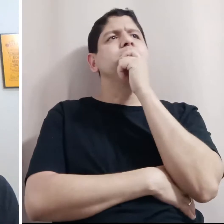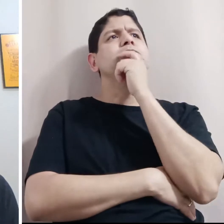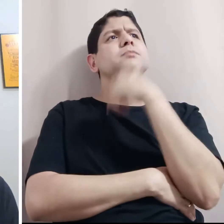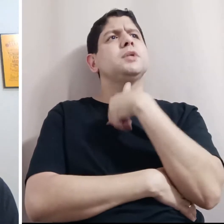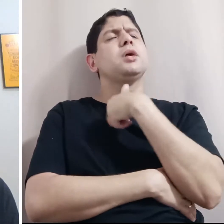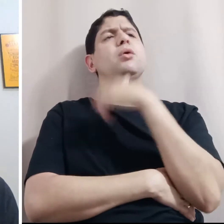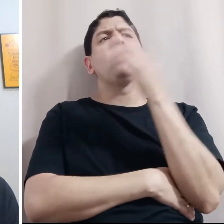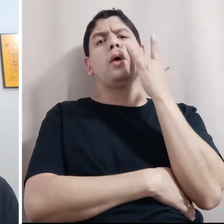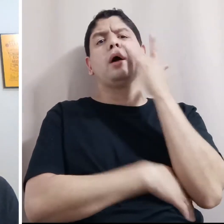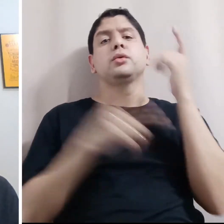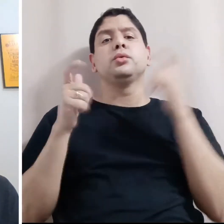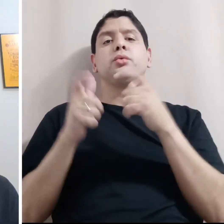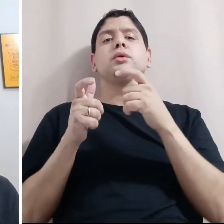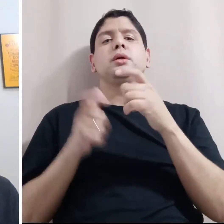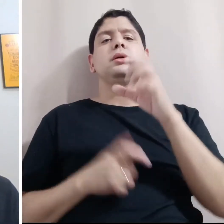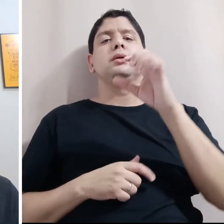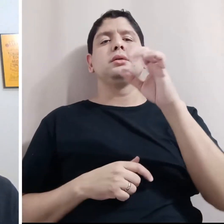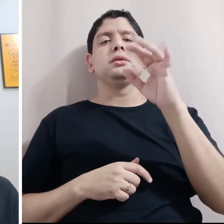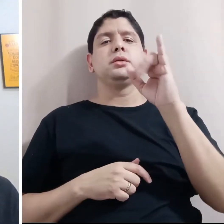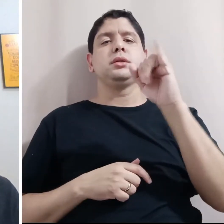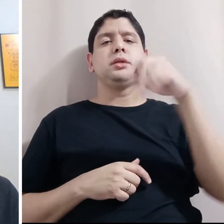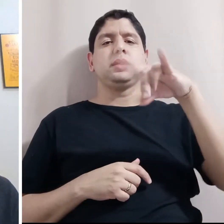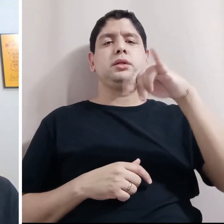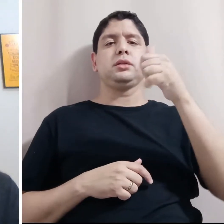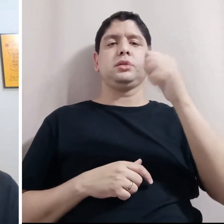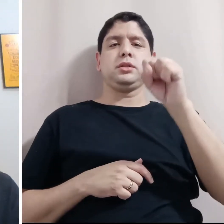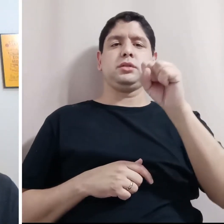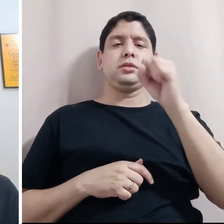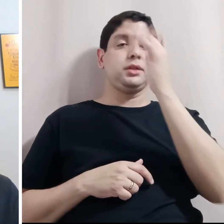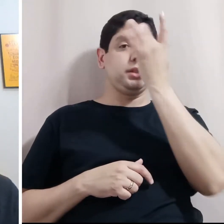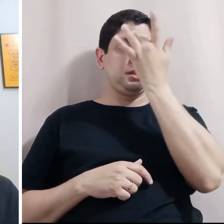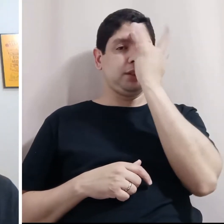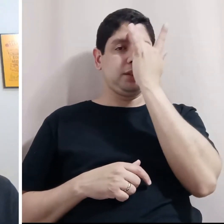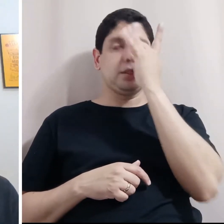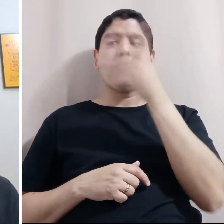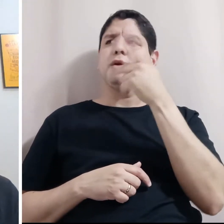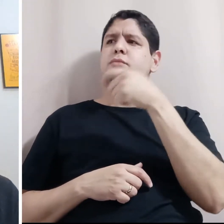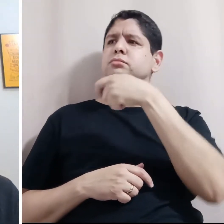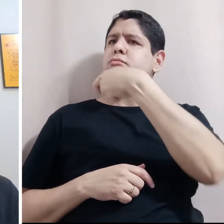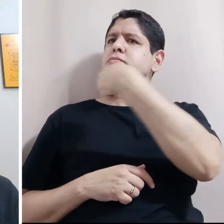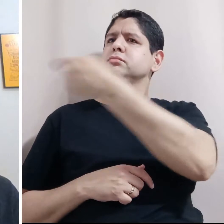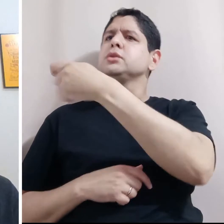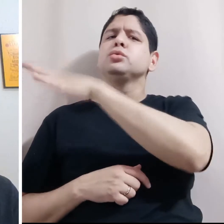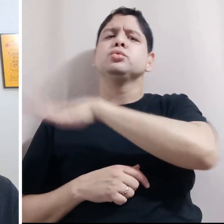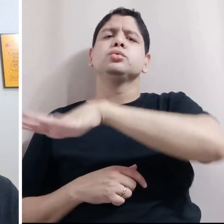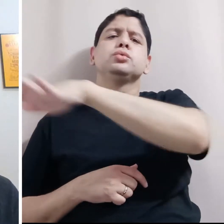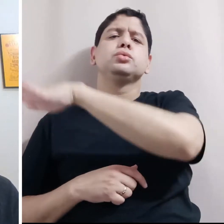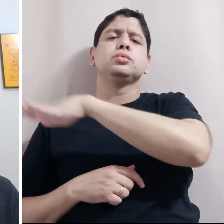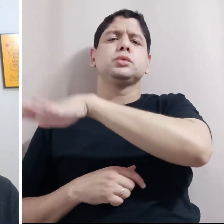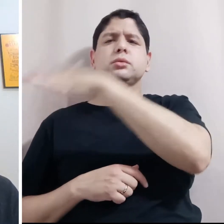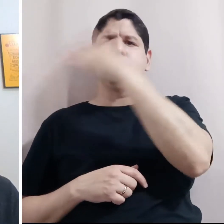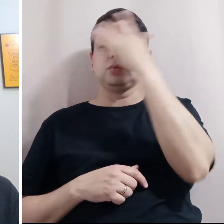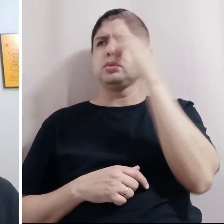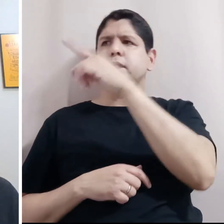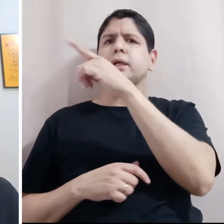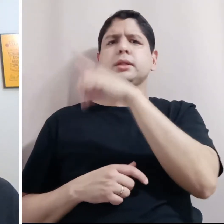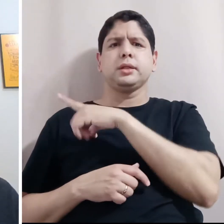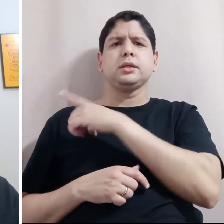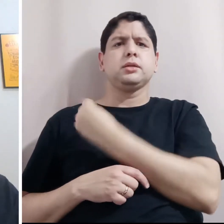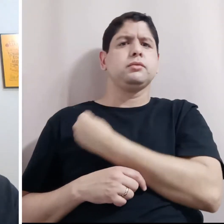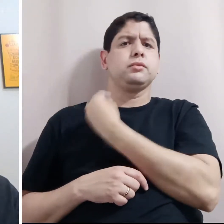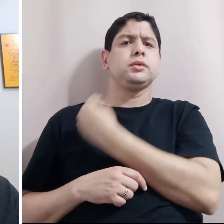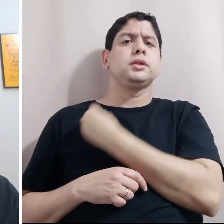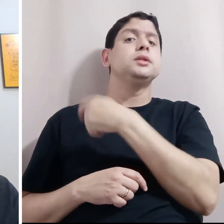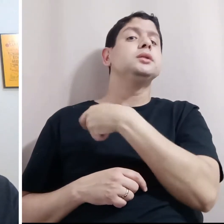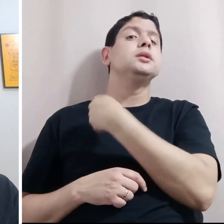Colombo, imaginando que estaria no que eles chamavam de Índias, acabou chamando os habitantes do continente, né, aquelas